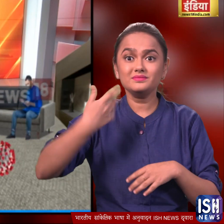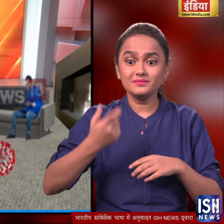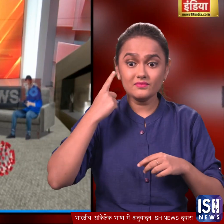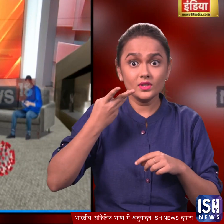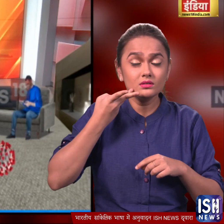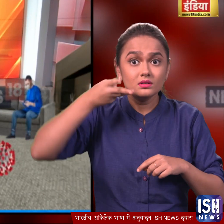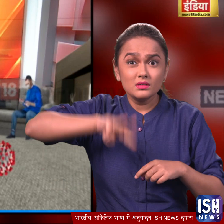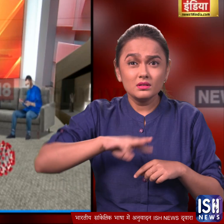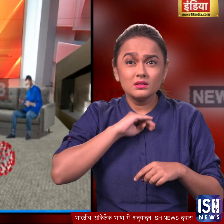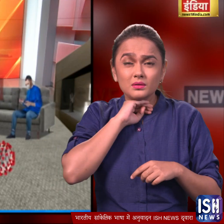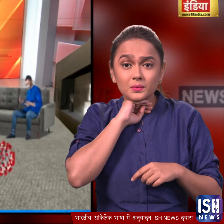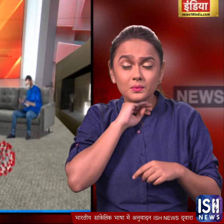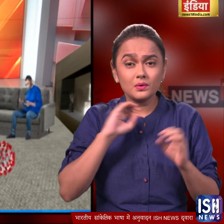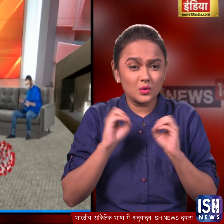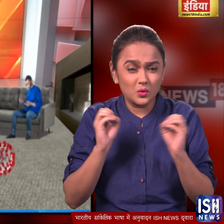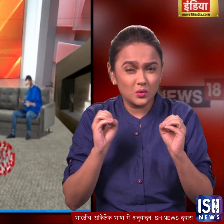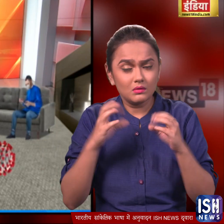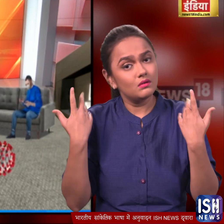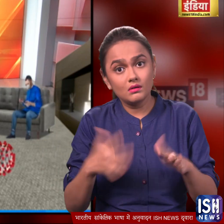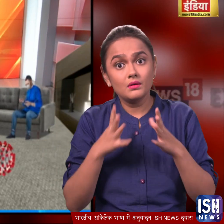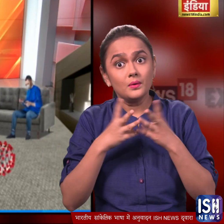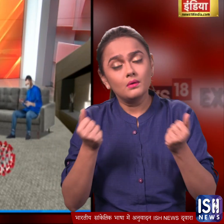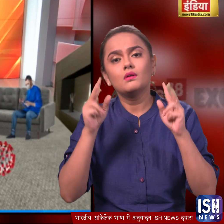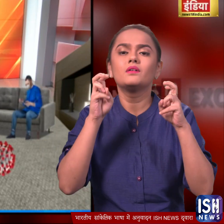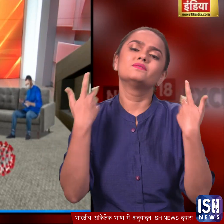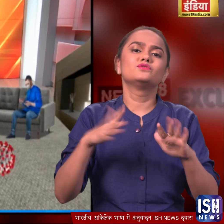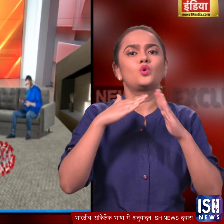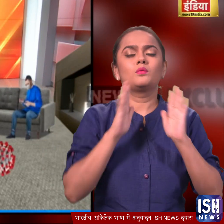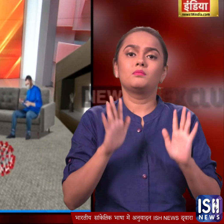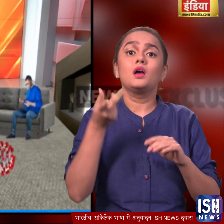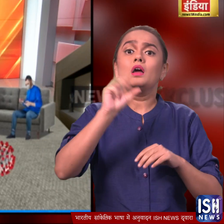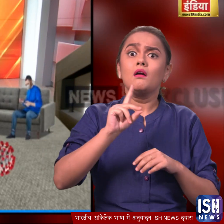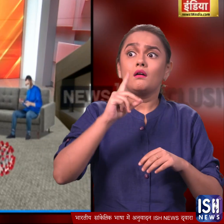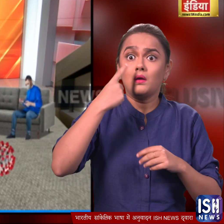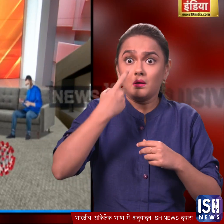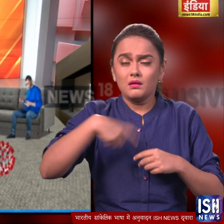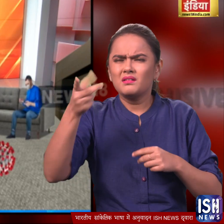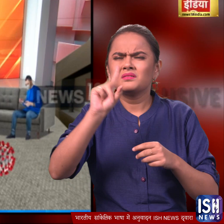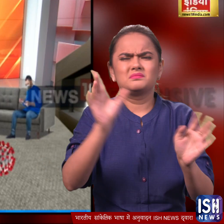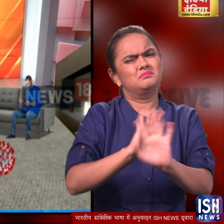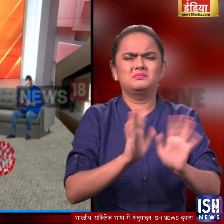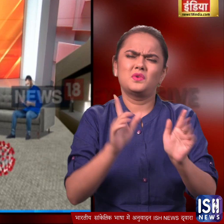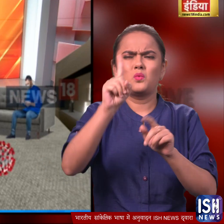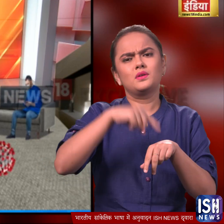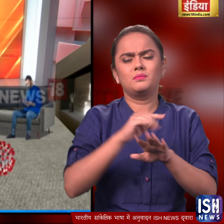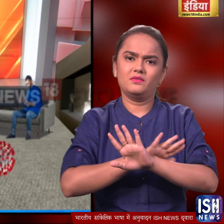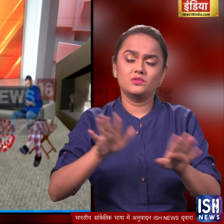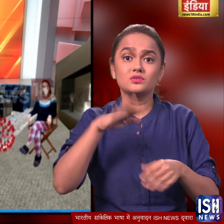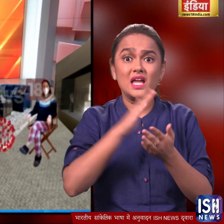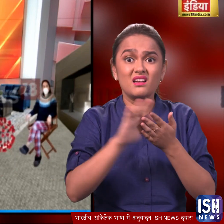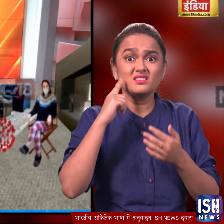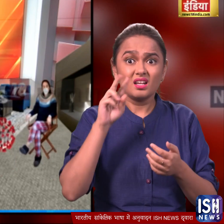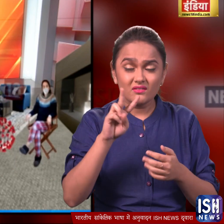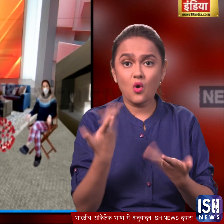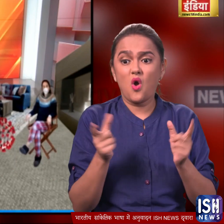हालांकि 3 दिन तक बुखार लगातार न रहने पर भी होम आइसोलेशन खत्म माना जाएगा और दोबारा टेस्ट की जरूरत नहीं होगी। उन मरीजों को